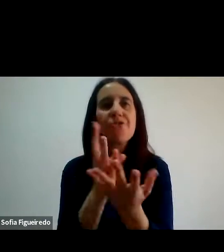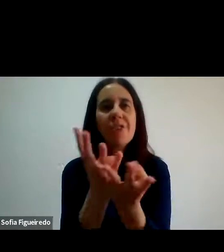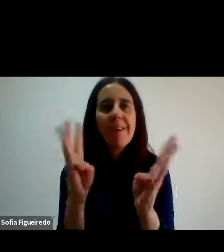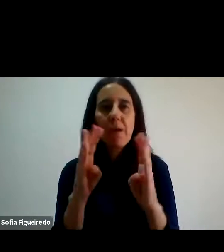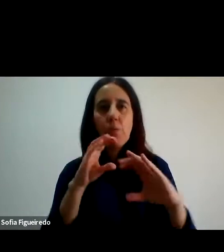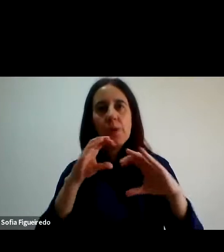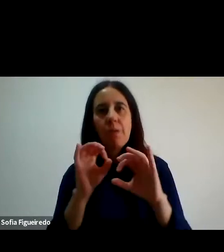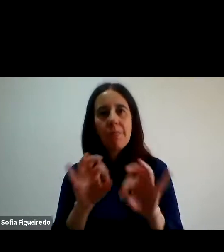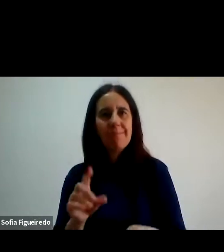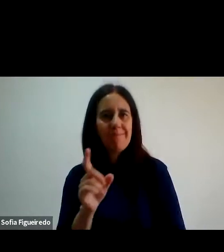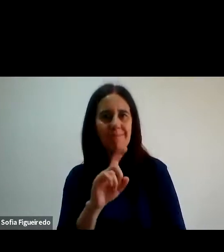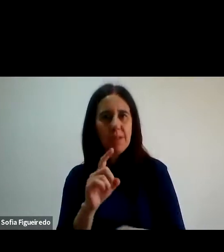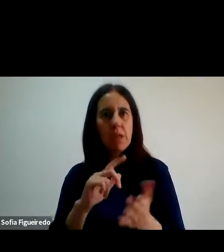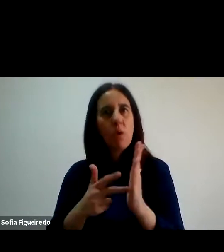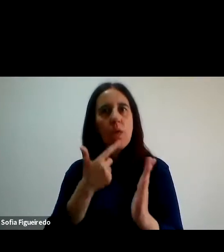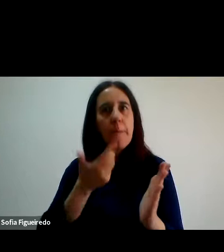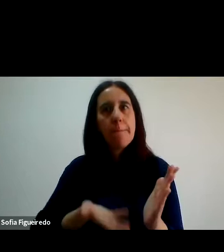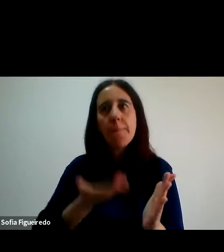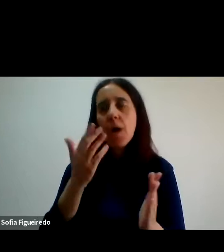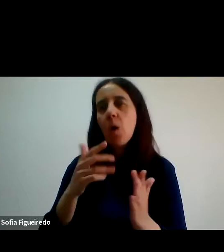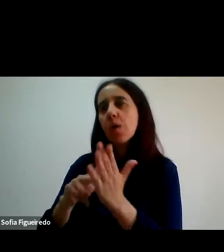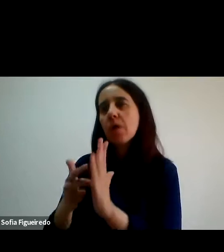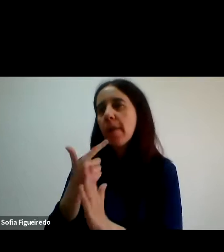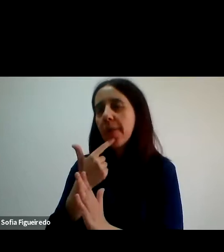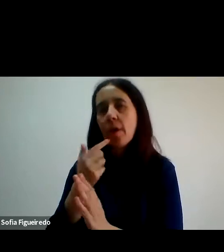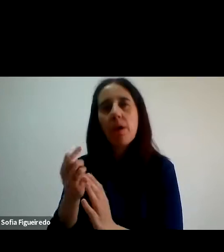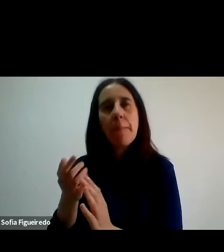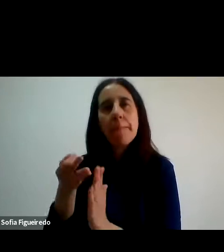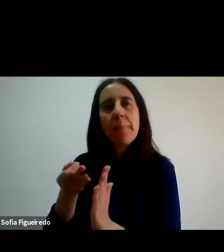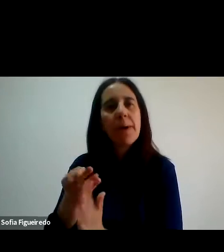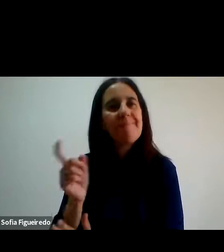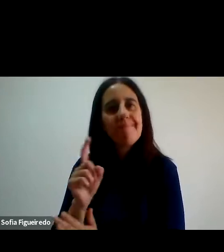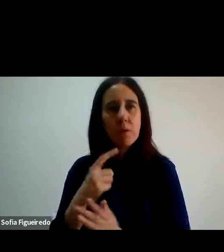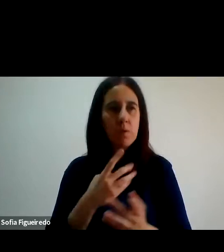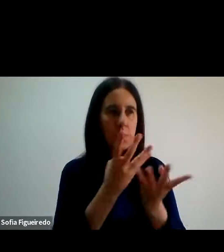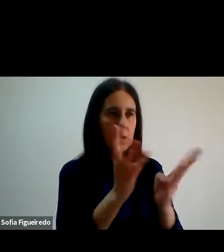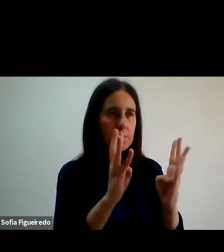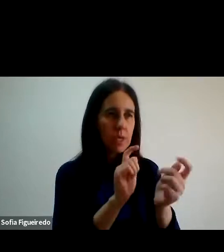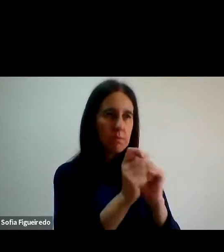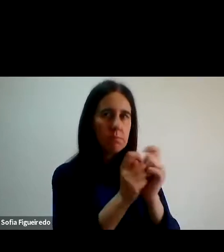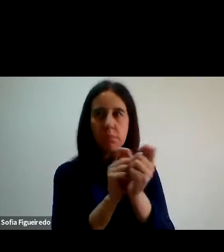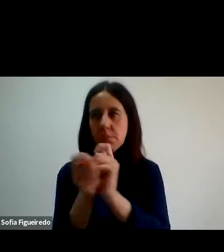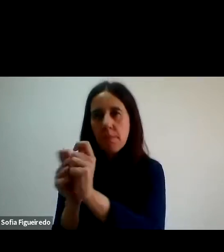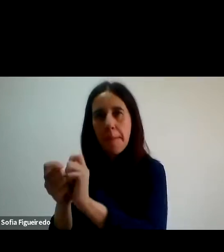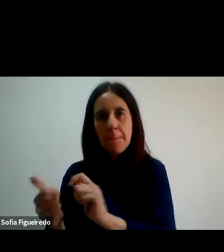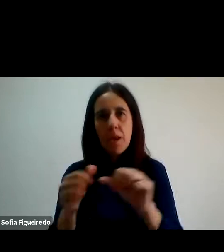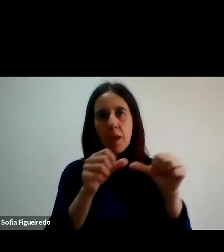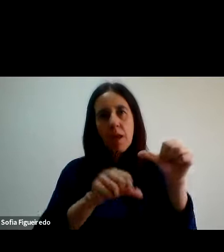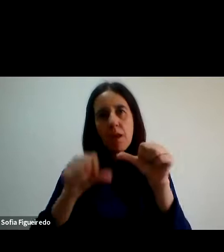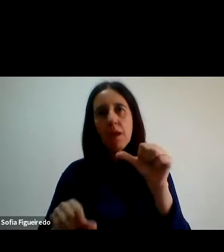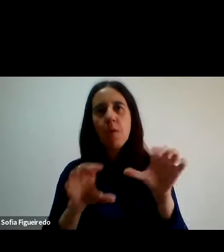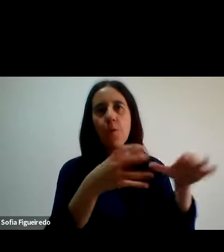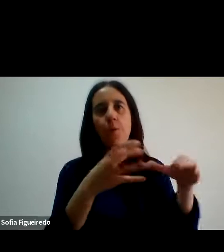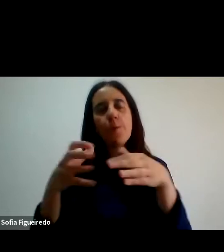para pessoas que utilizam muita tecnologia, para pessoas que não utilizam tecnologia. Portanto, eu tenho que saber adequar muito bem a mensagem para cada um destes grupos, para cada um